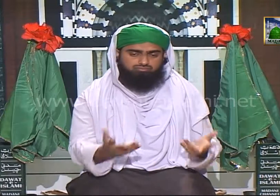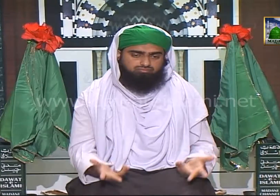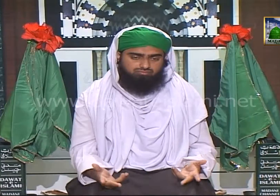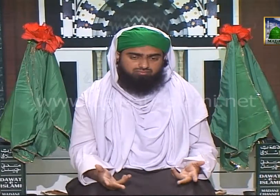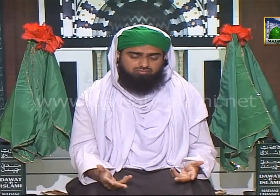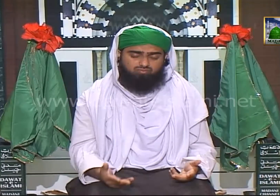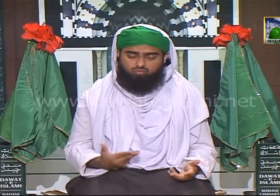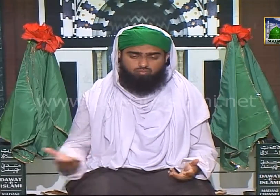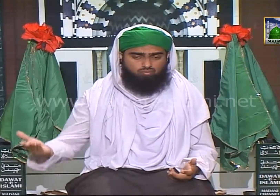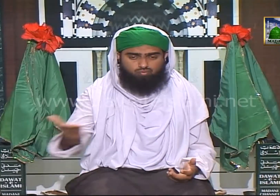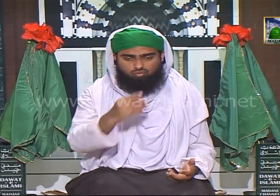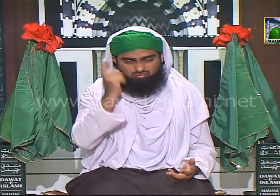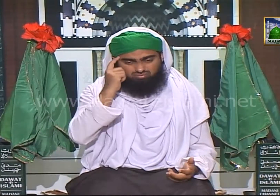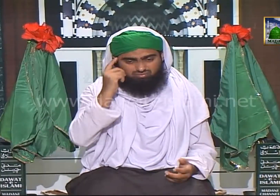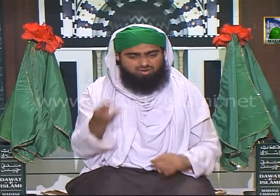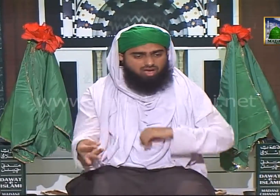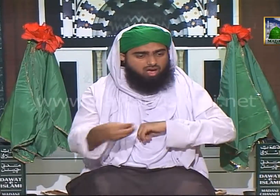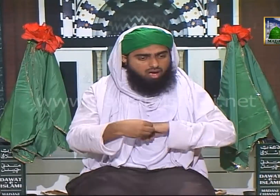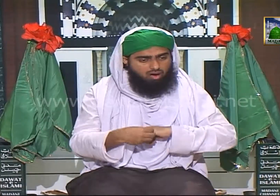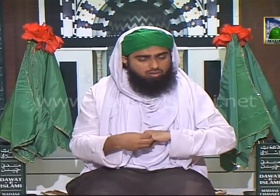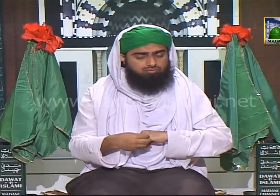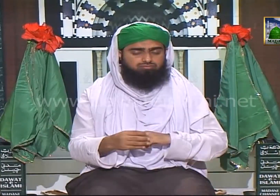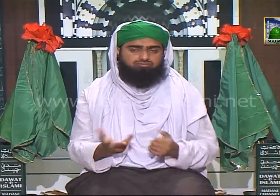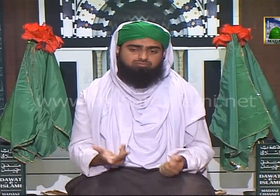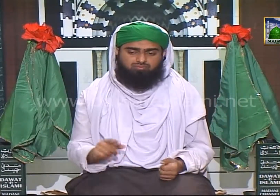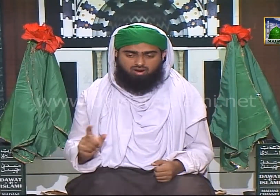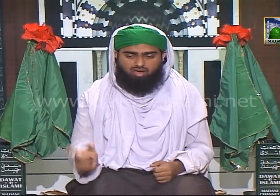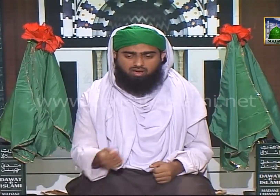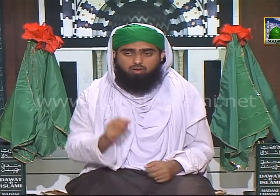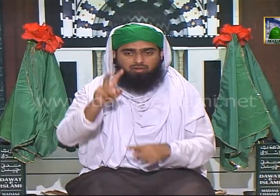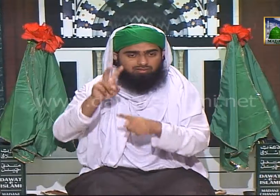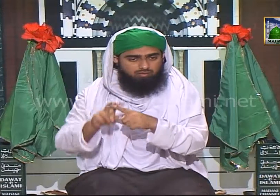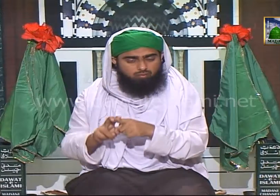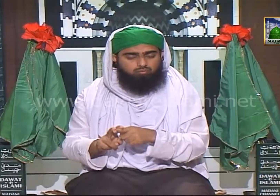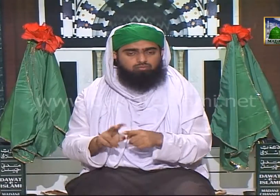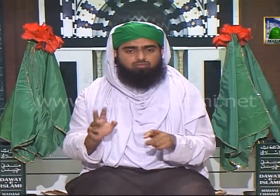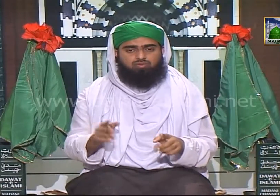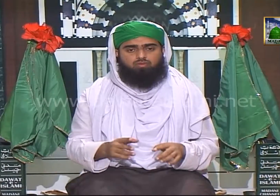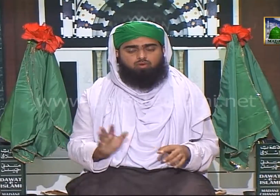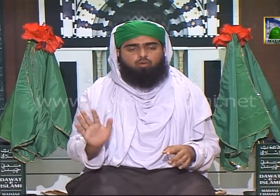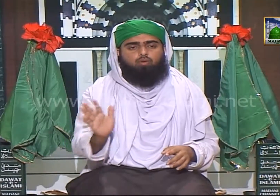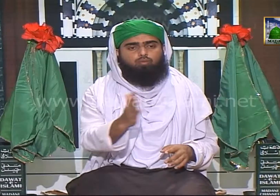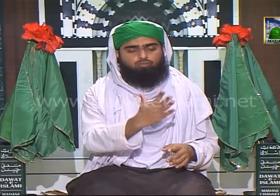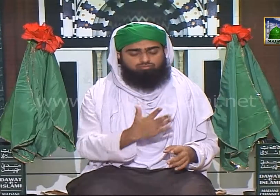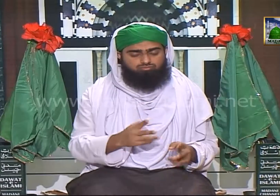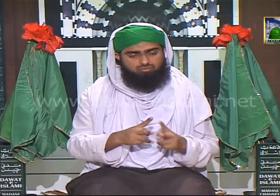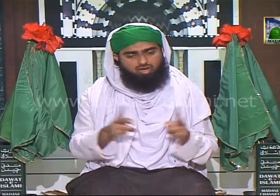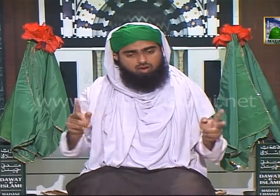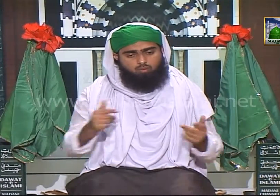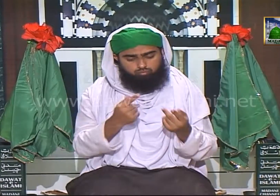है, झूठ हर एक बोलता है, लेकिन हर एक के माने यहाँ उमूम होता है, जनरल बात होती है। नेक लोगों से तो दुनिया खाली है ही नहीं, और नेक लोगों की बरकत से